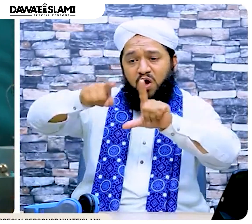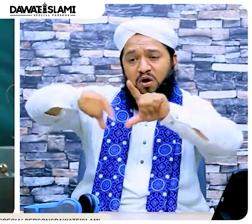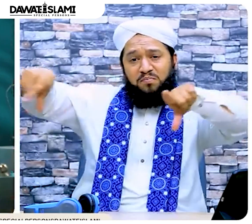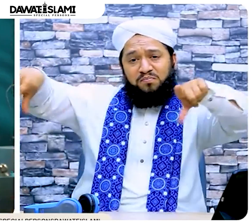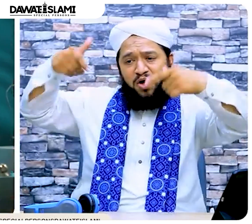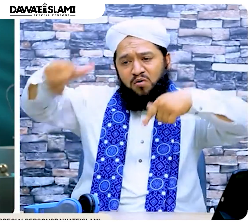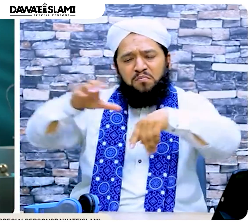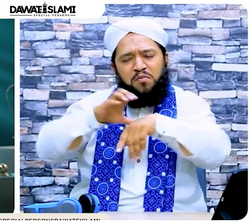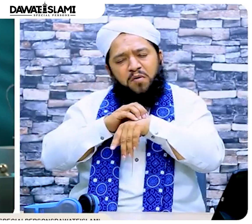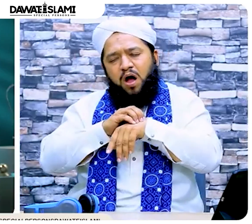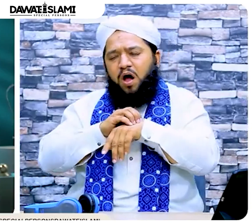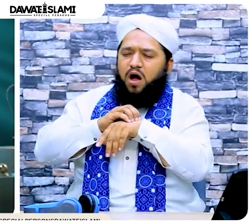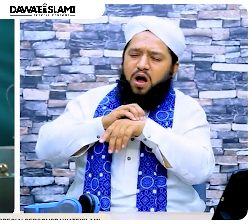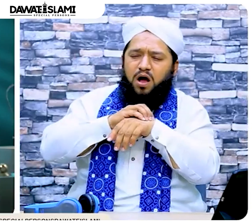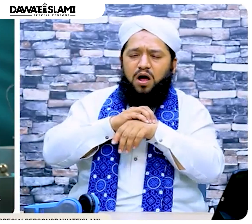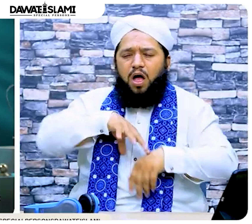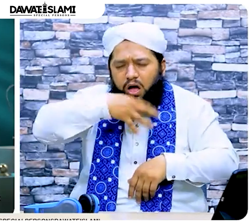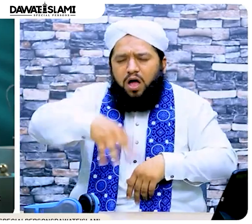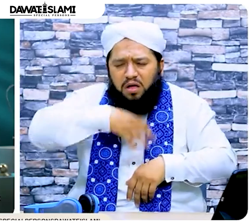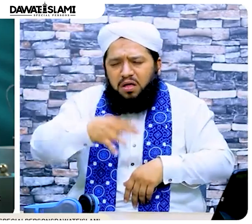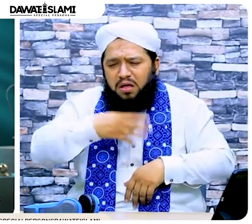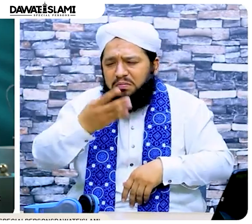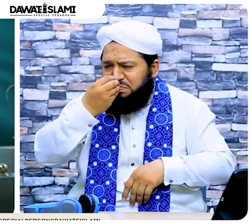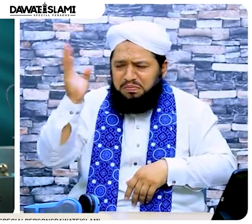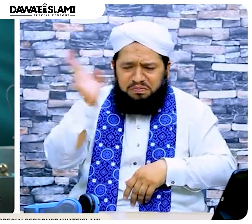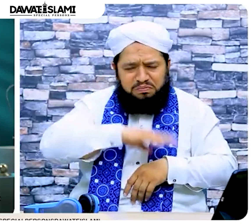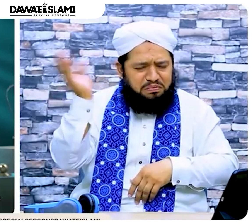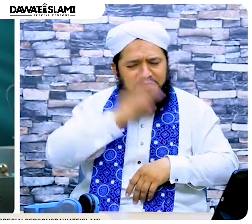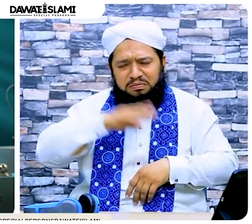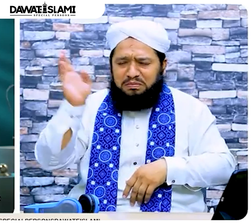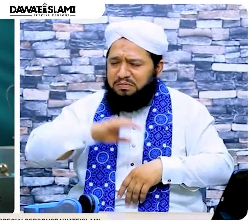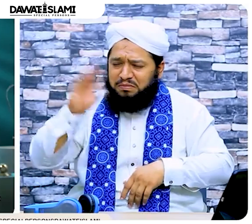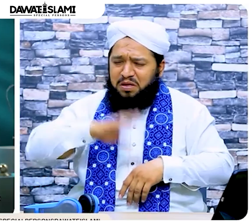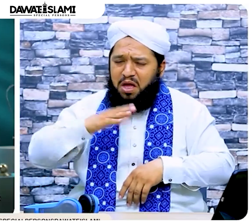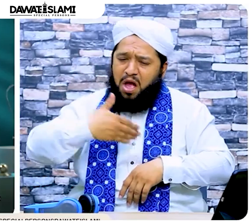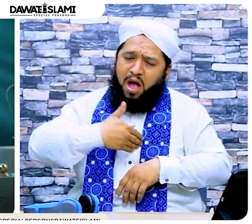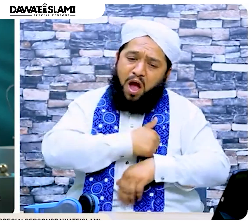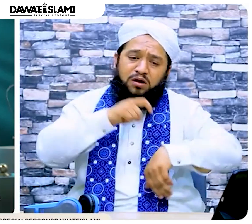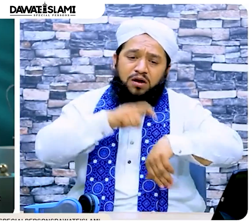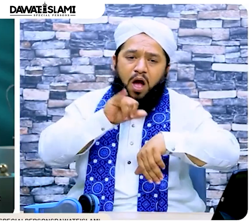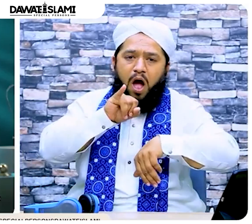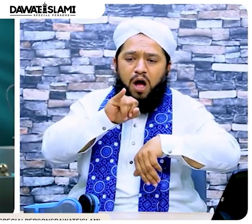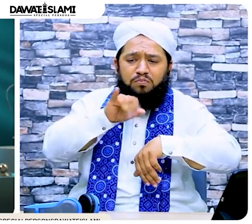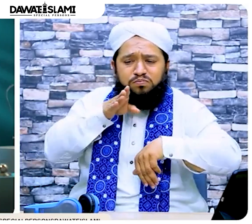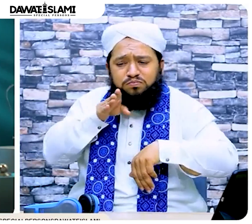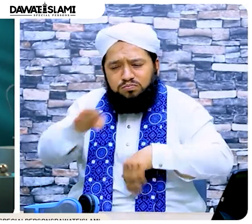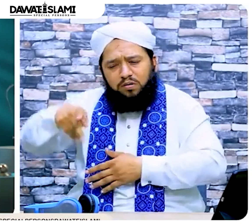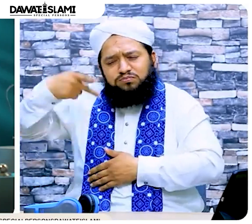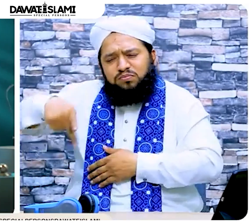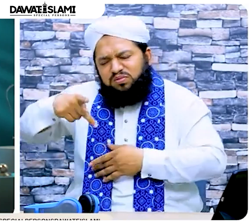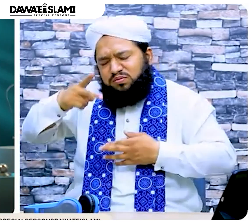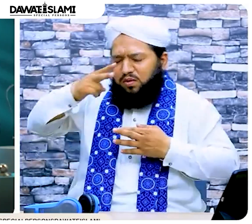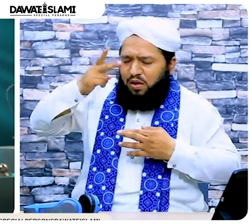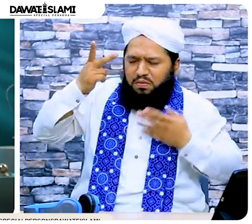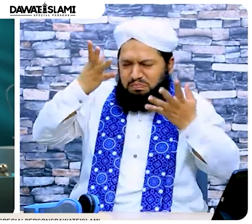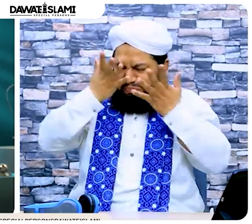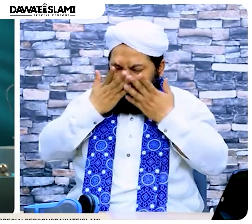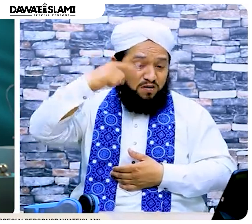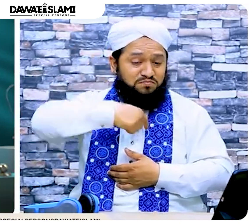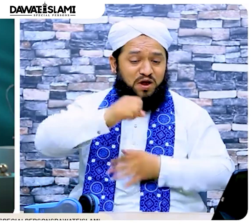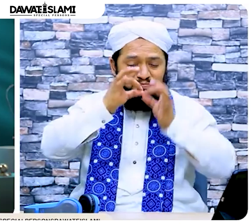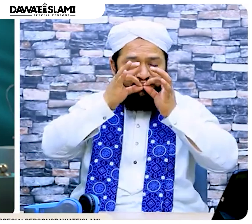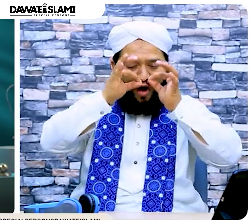ہوا۔ چند باتیں بتاتا ہوں اس بارے میں کہ نمبر 1، اس نے اپنے لیے ایک لڑکے کی پیشن گوئی کی کہ کہا تھا کہ انبیاء کا چاند ہوگا اور